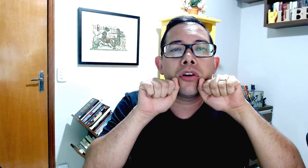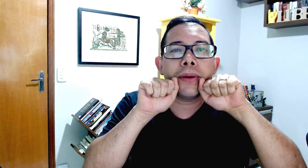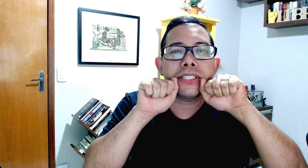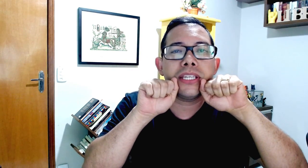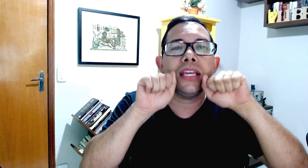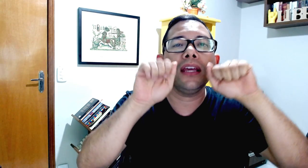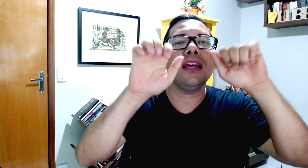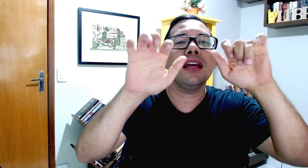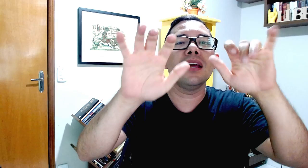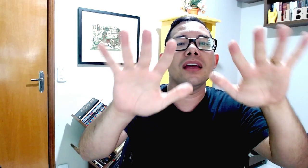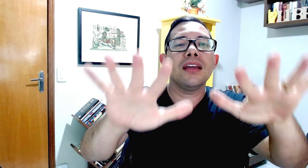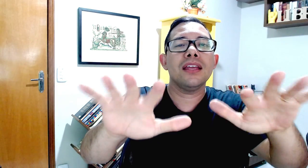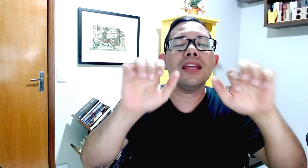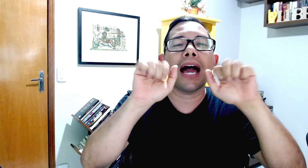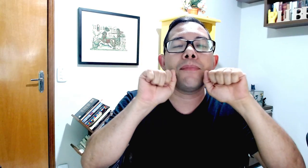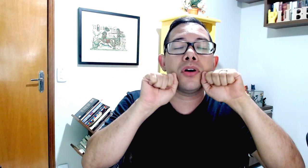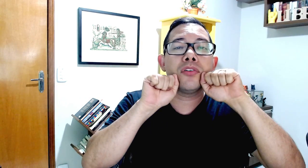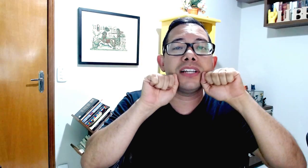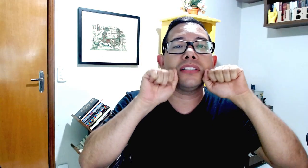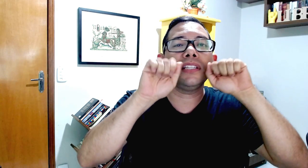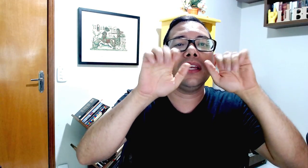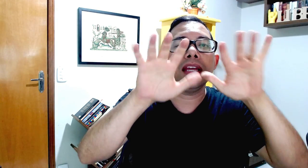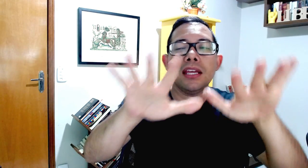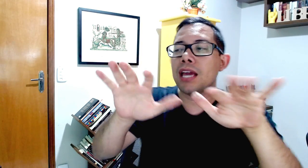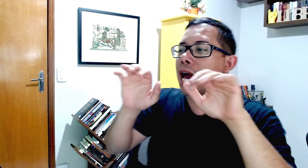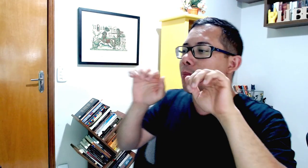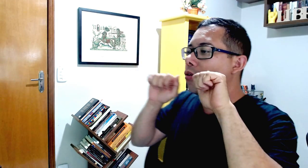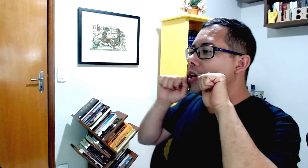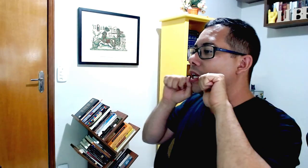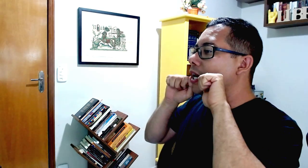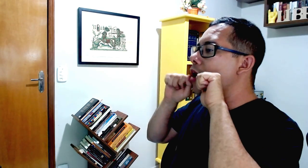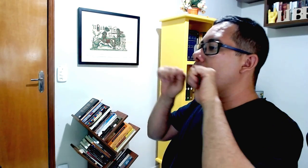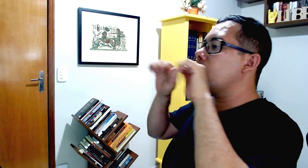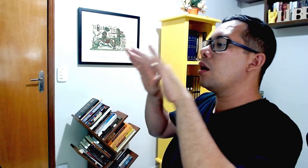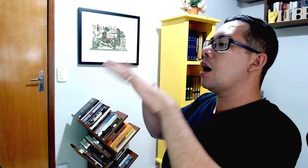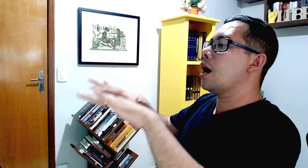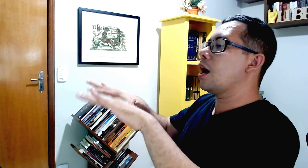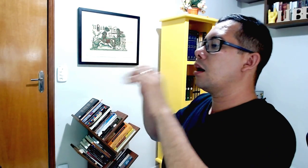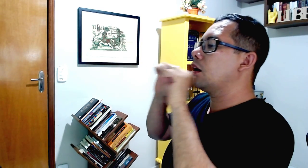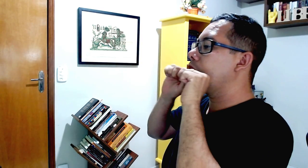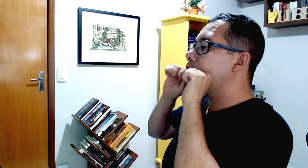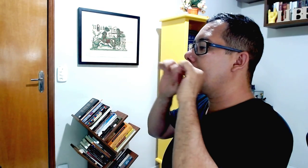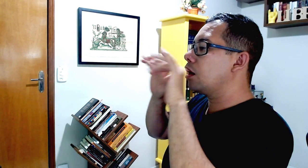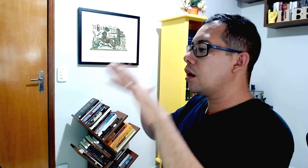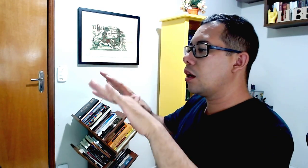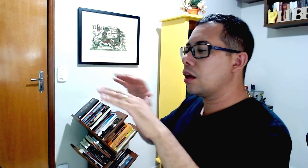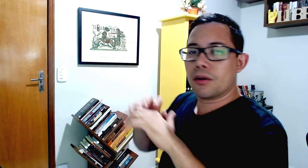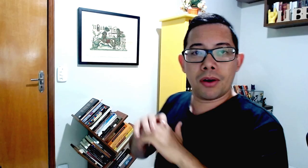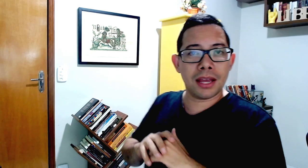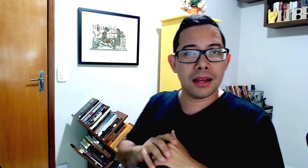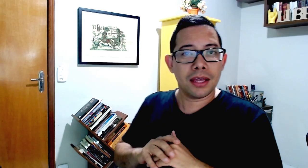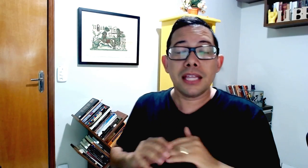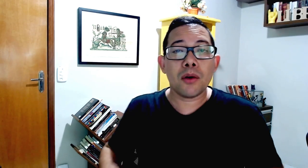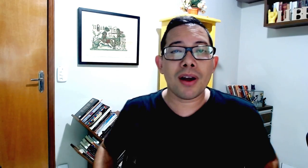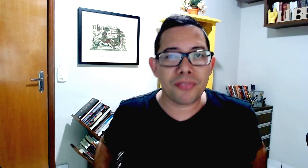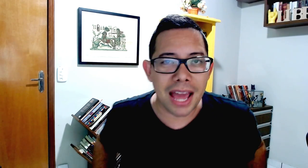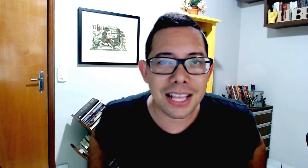ó começa aqui e e abre faz assim e abre Olha que legal e olha então a